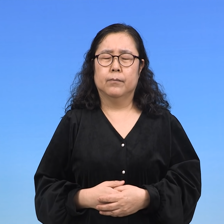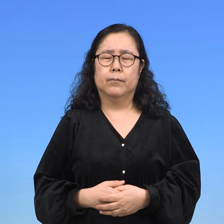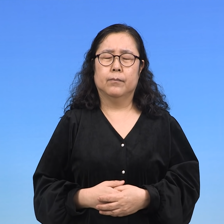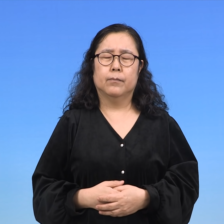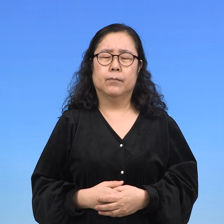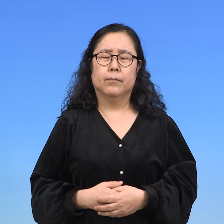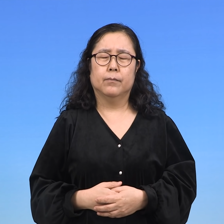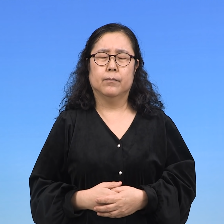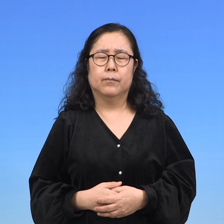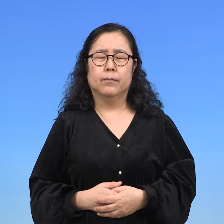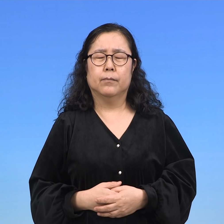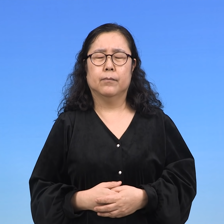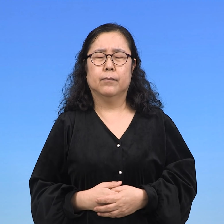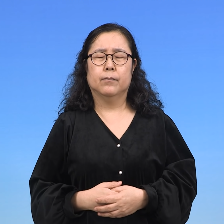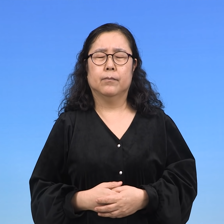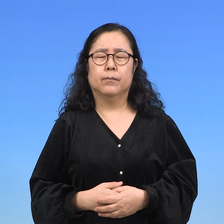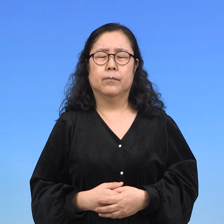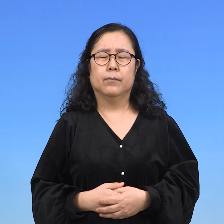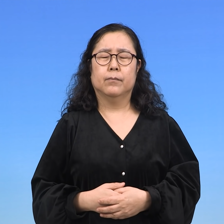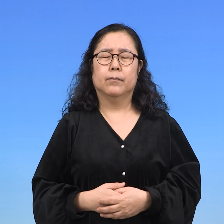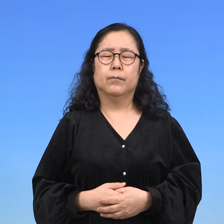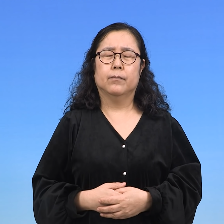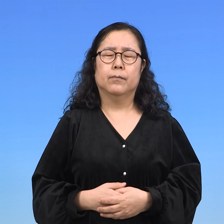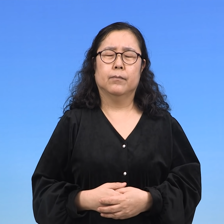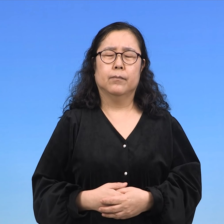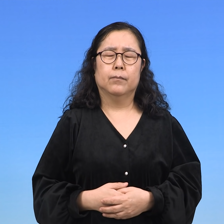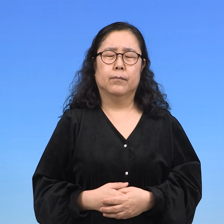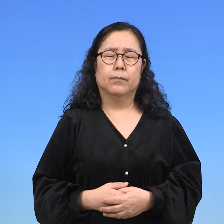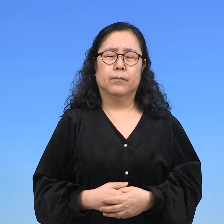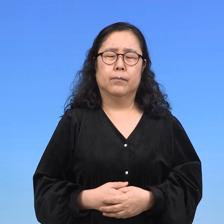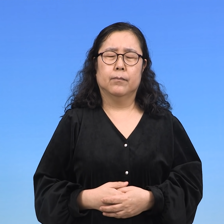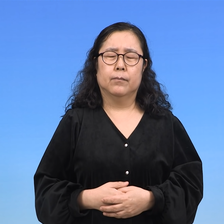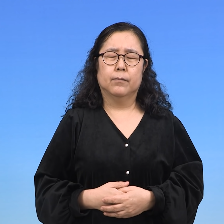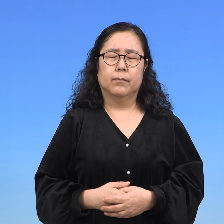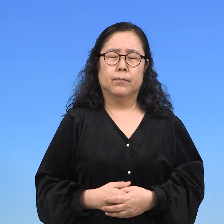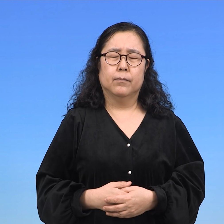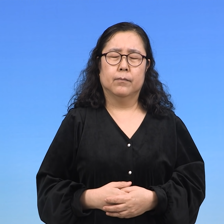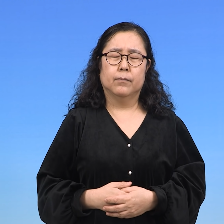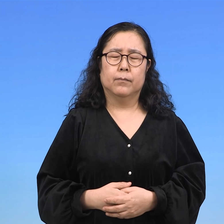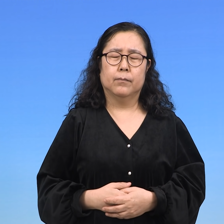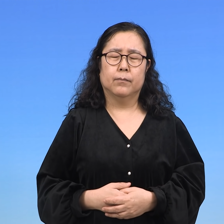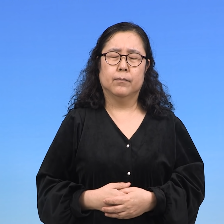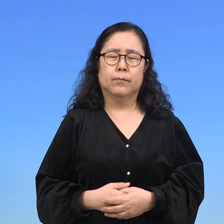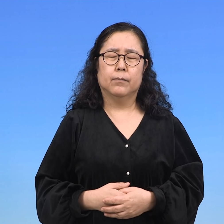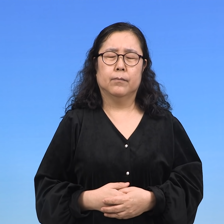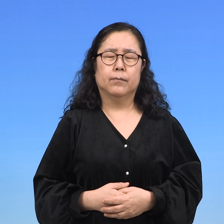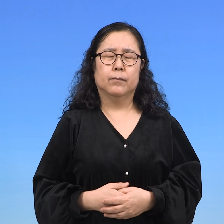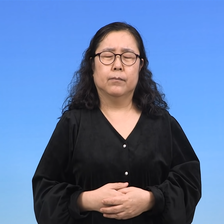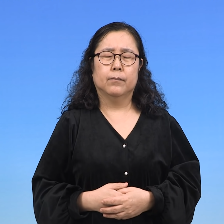의지합니다. 아버지 하나님, 손에 문대보라 우리를 잡아주시고 우리를 이끌어